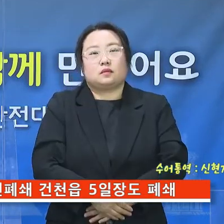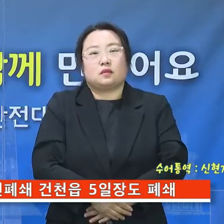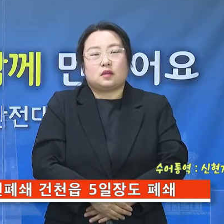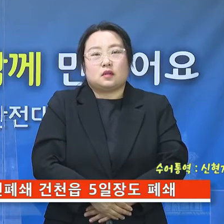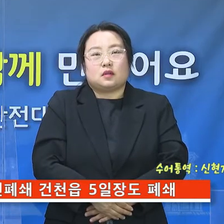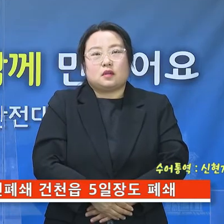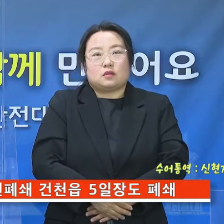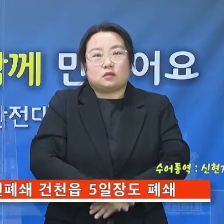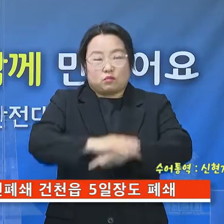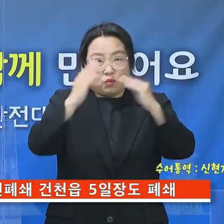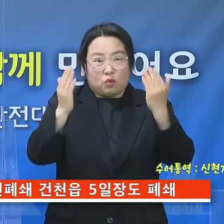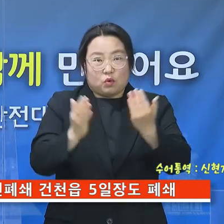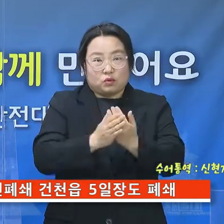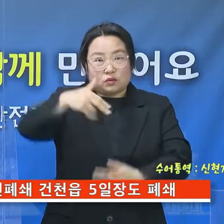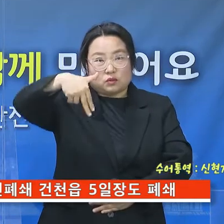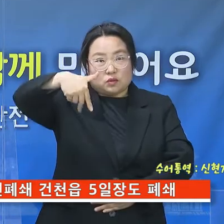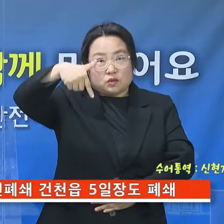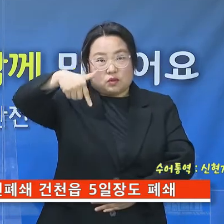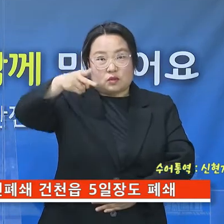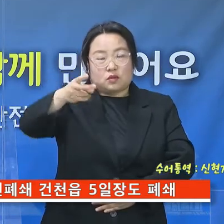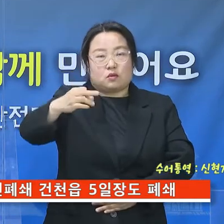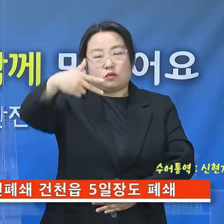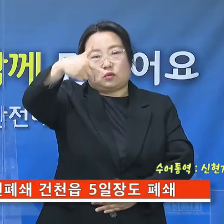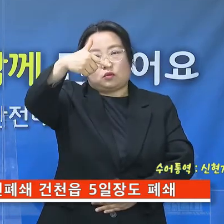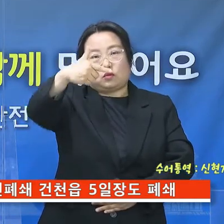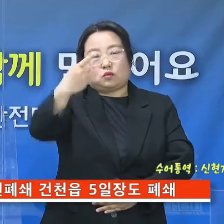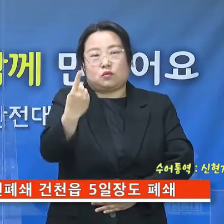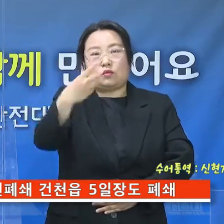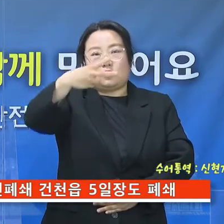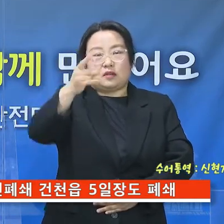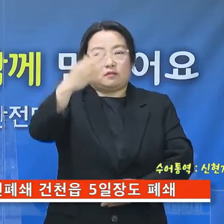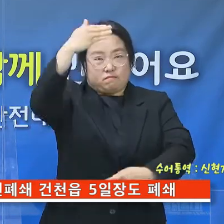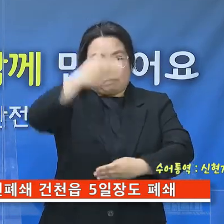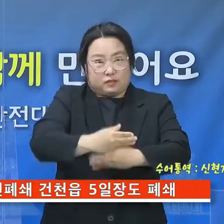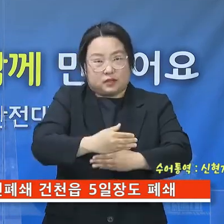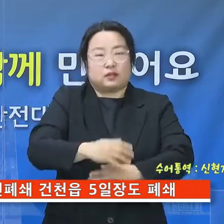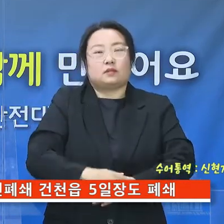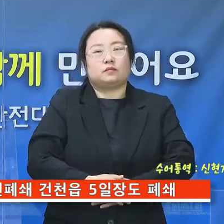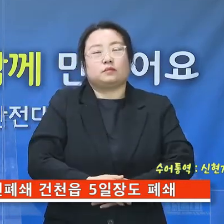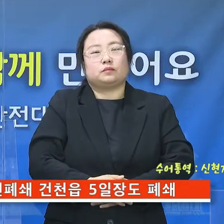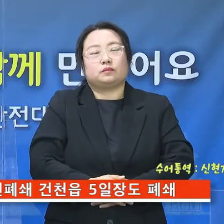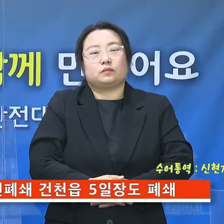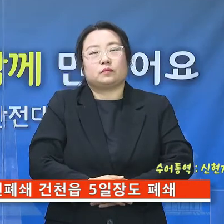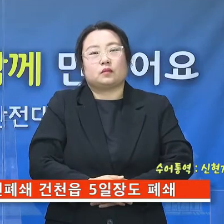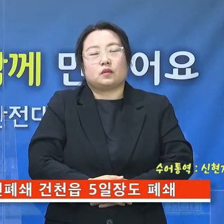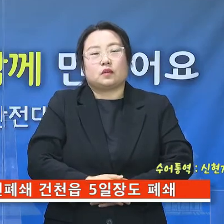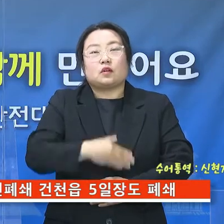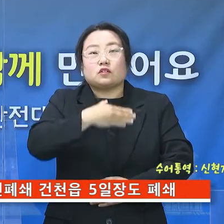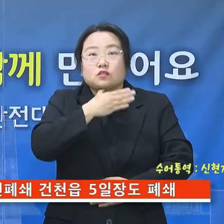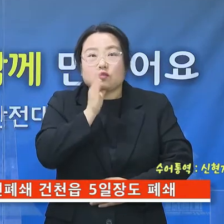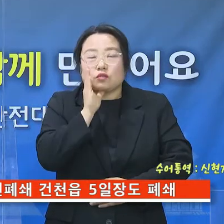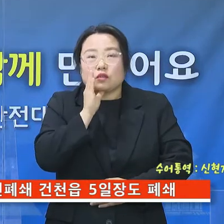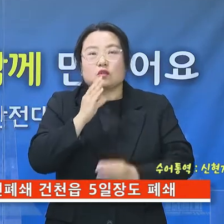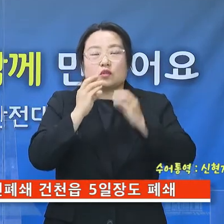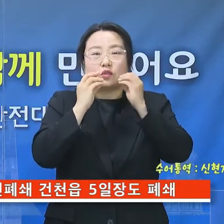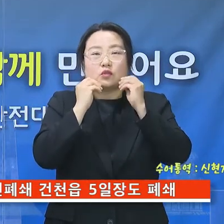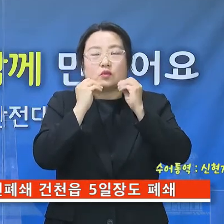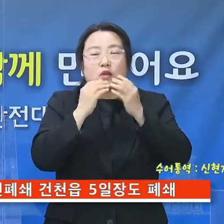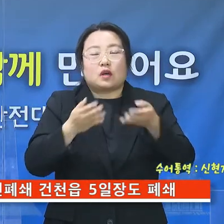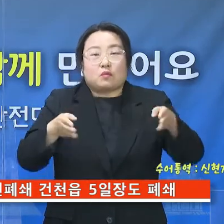한대로 전면 폐지 로 차여 섬을 다시한번 알려드립니다 아울러 노인종합복지관 효 관과